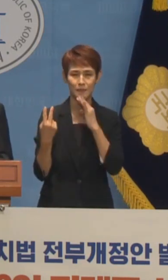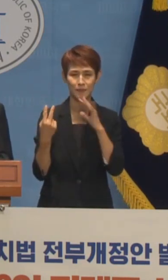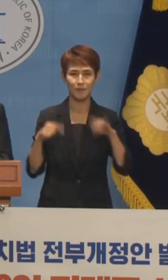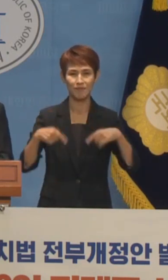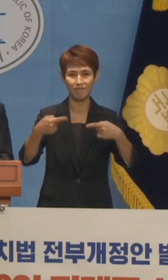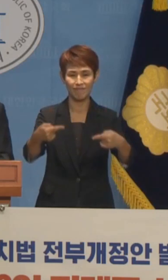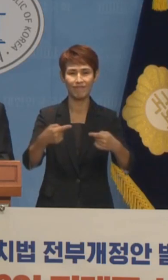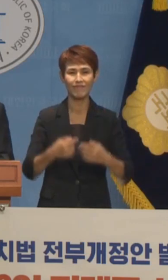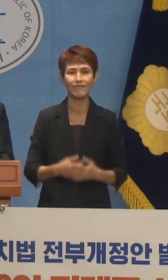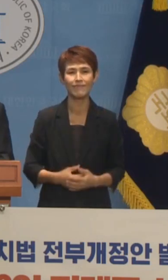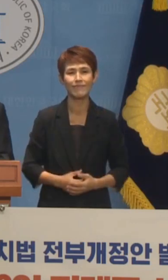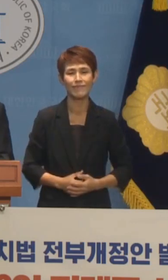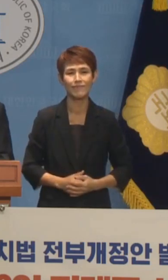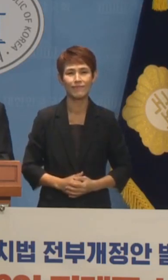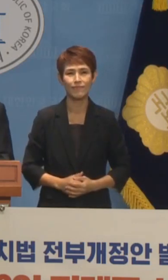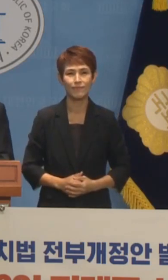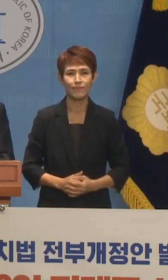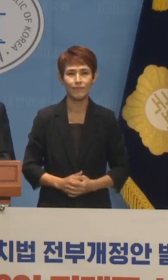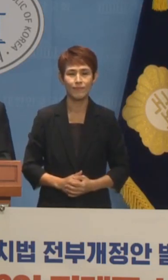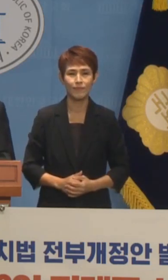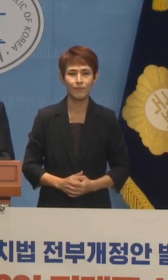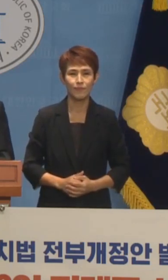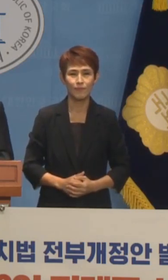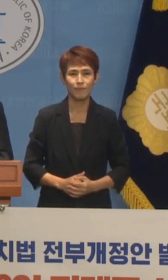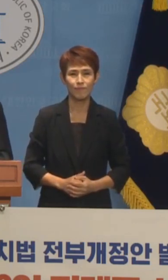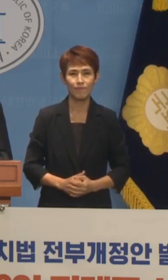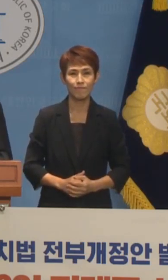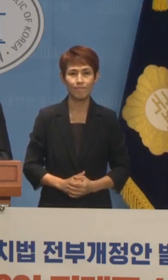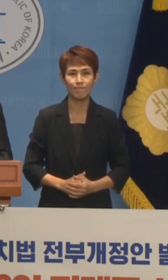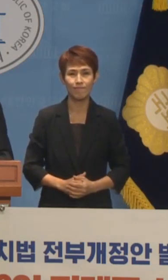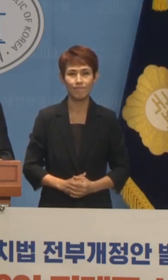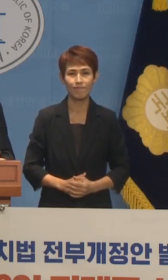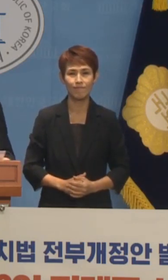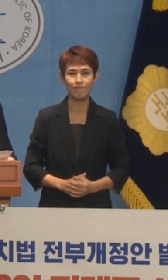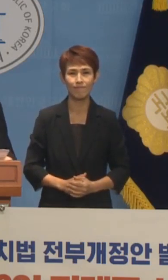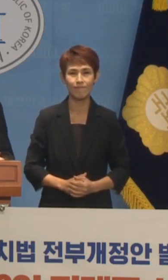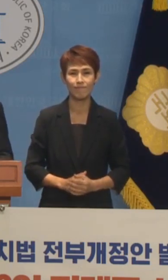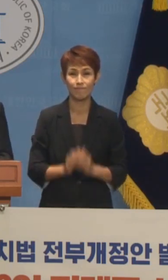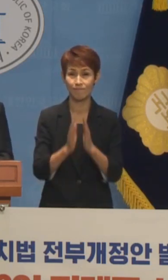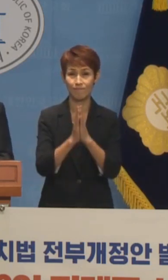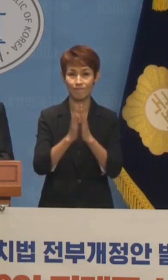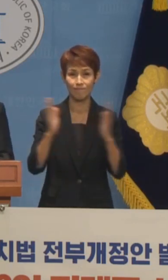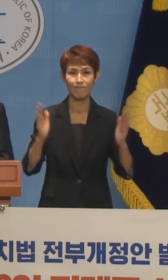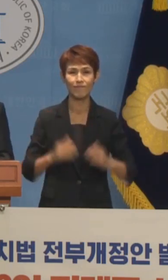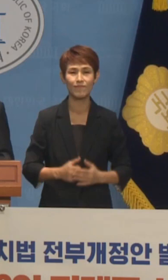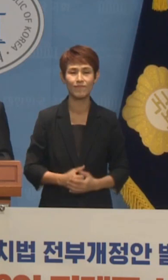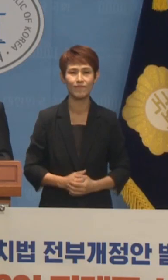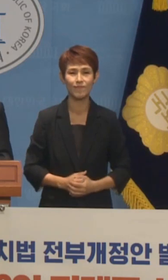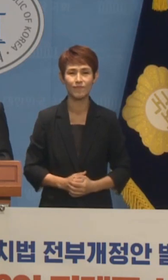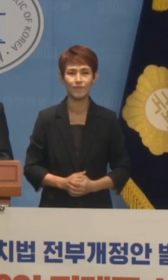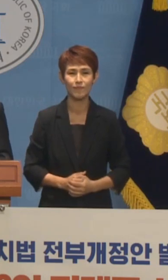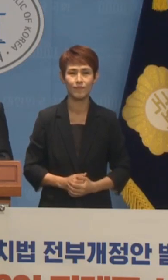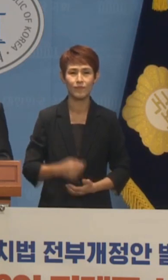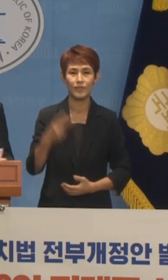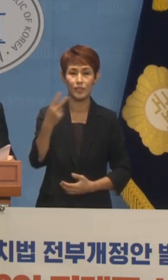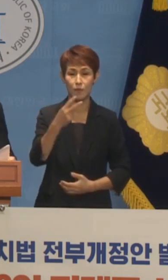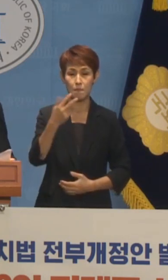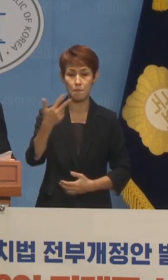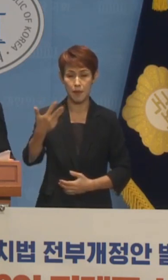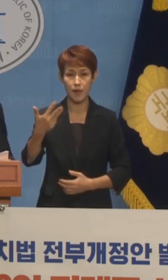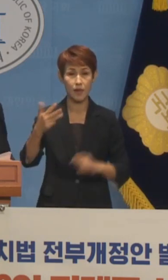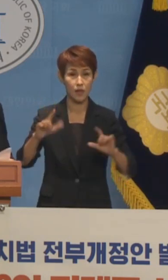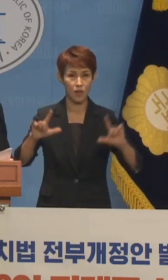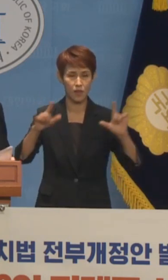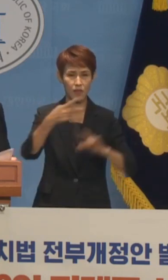의원님이 진행하도록 하겠습니다 아 그러면 기자의 의문을 시작하도록 하겠습니다 2008년